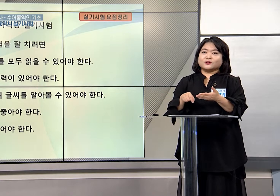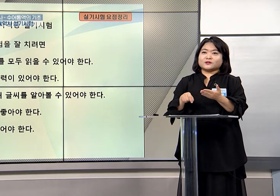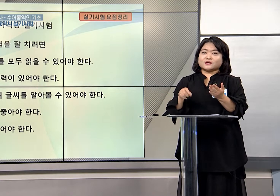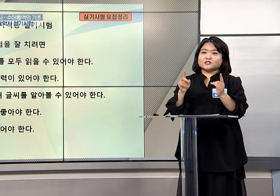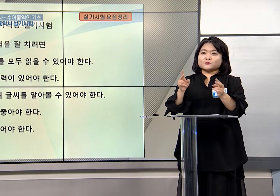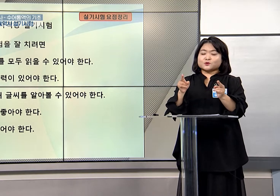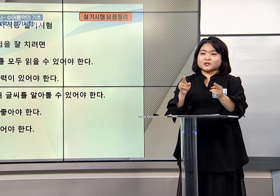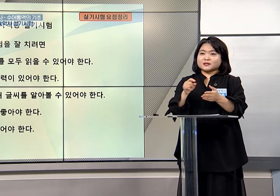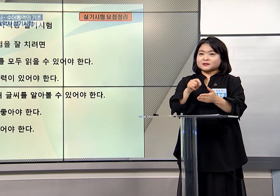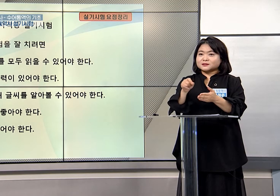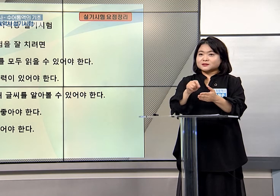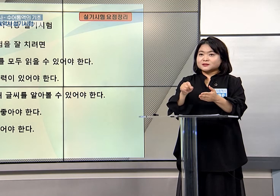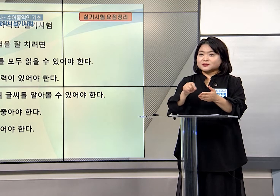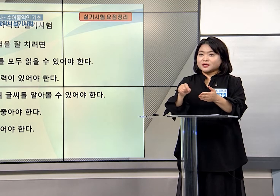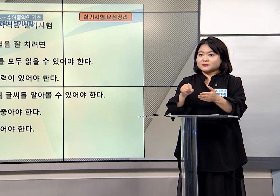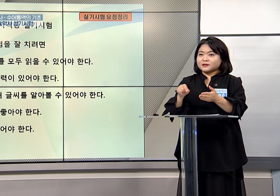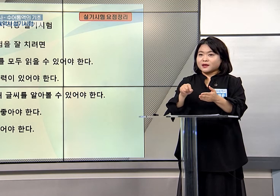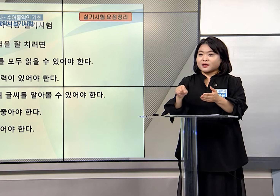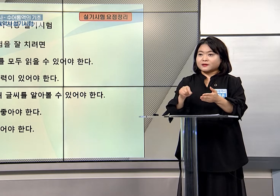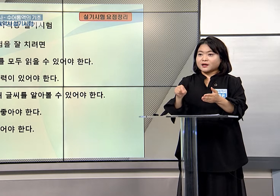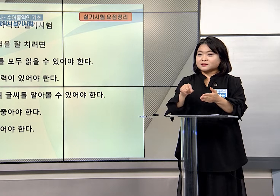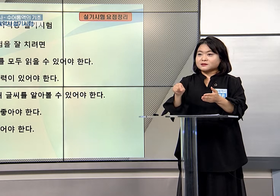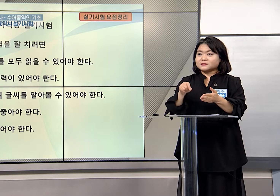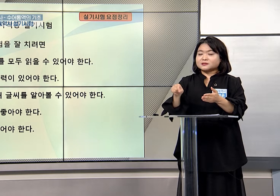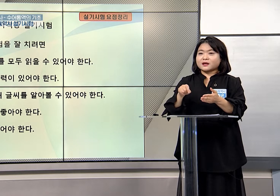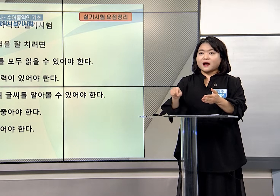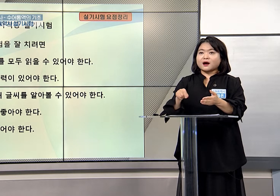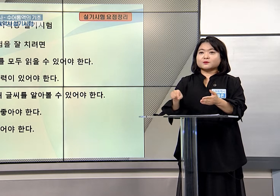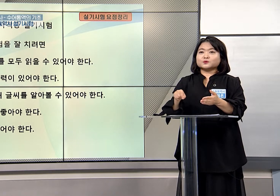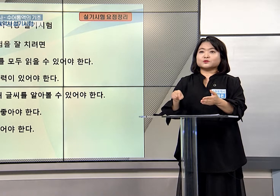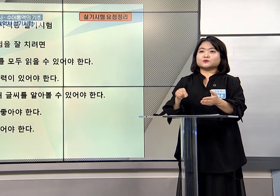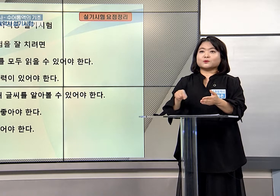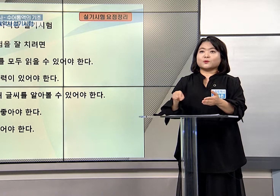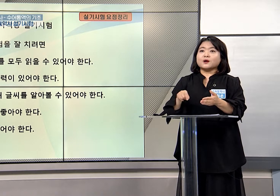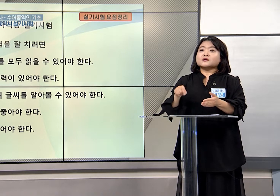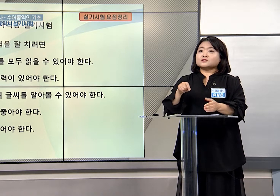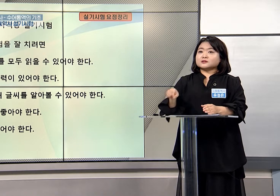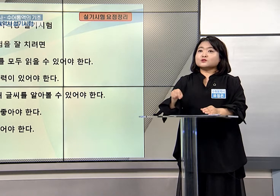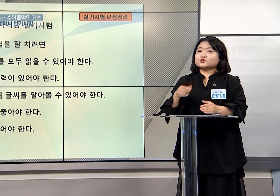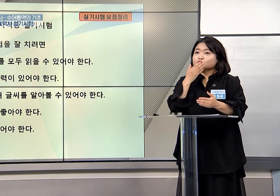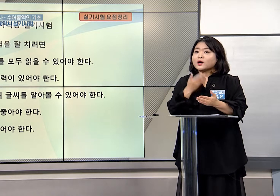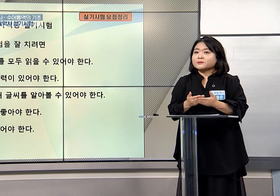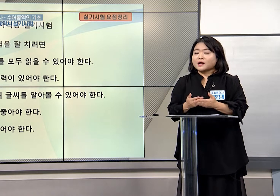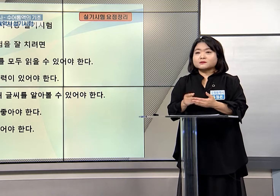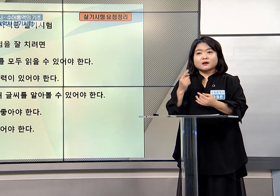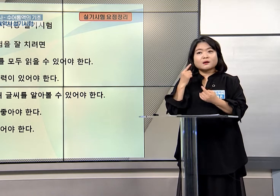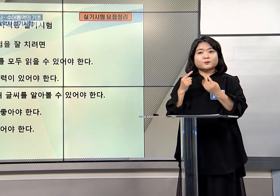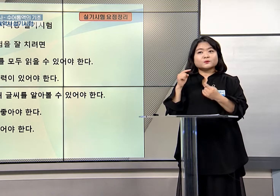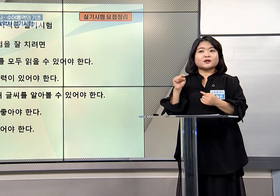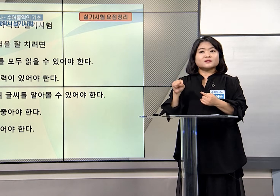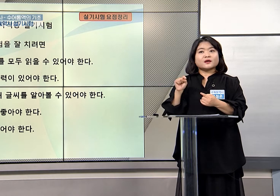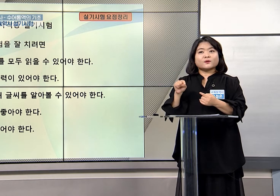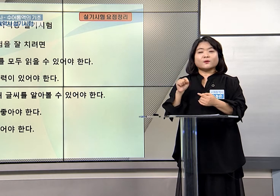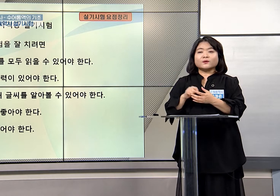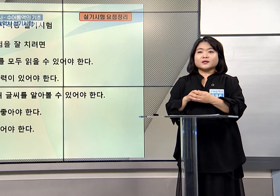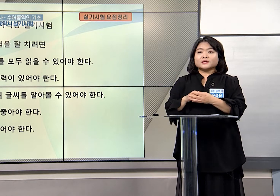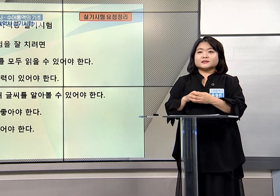네, 20초씩 딱 쓰는 그 시간에 내가 쓴 글씨를 내가 알아볼 수 있도록 쓰는 거 중요합니다. 생각보다 이게요.